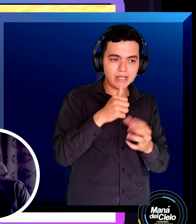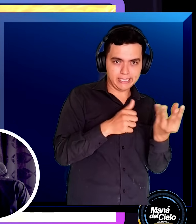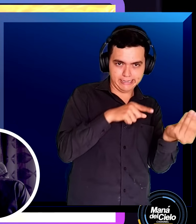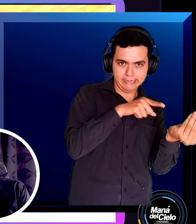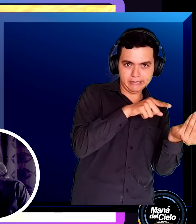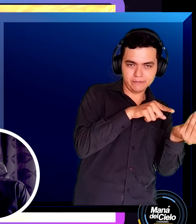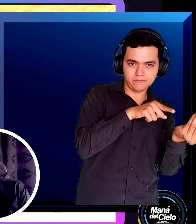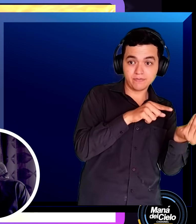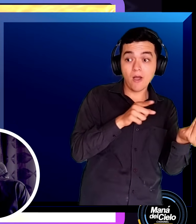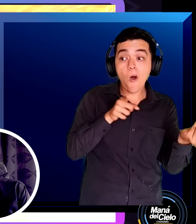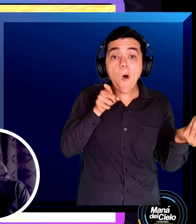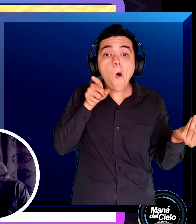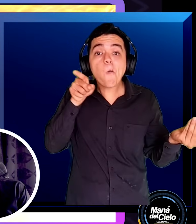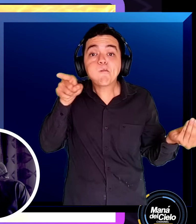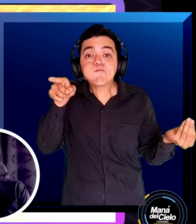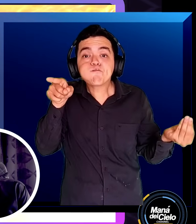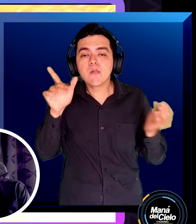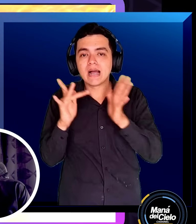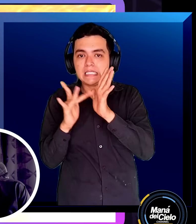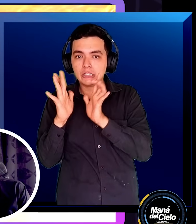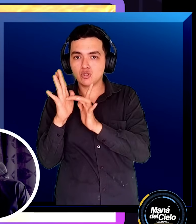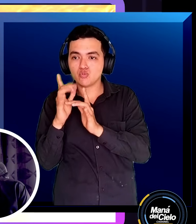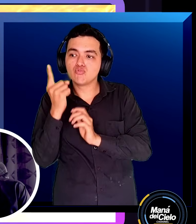Yo creo que ellos estaban